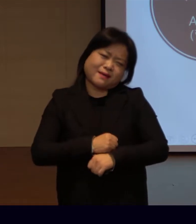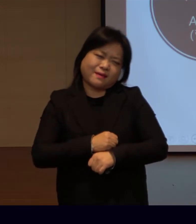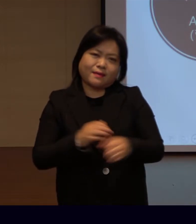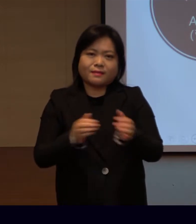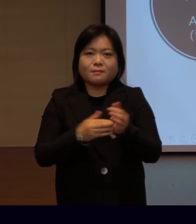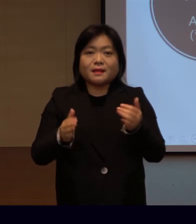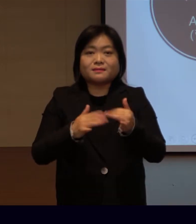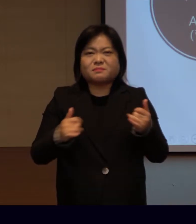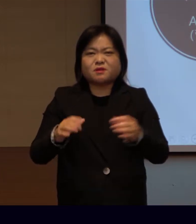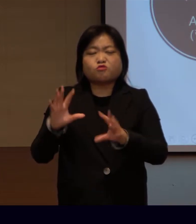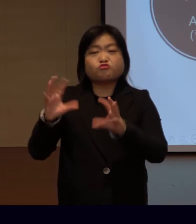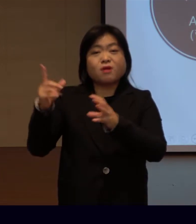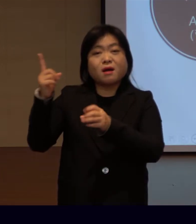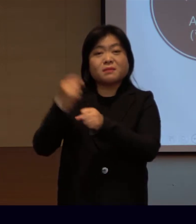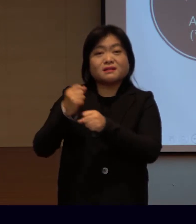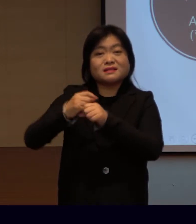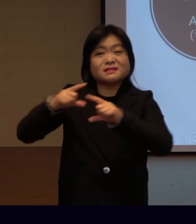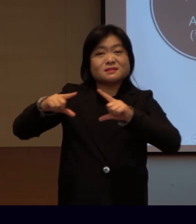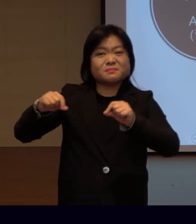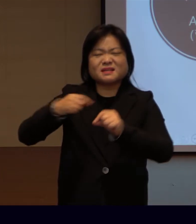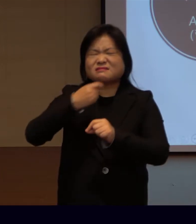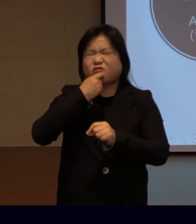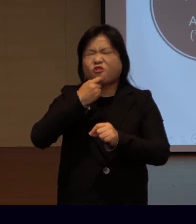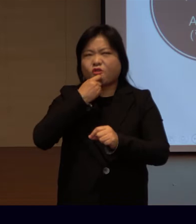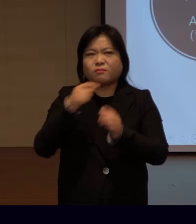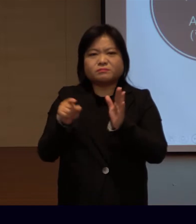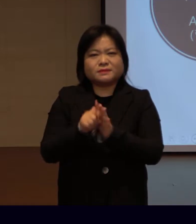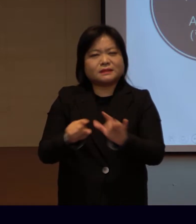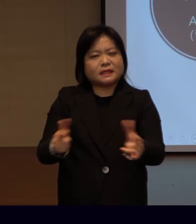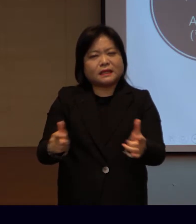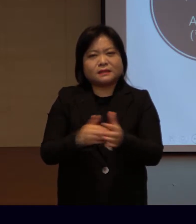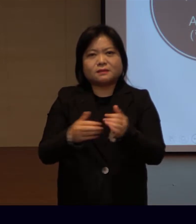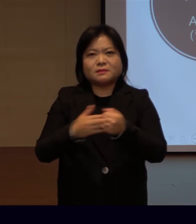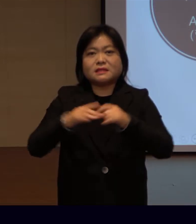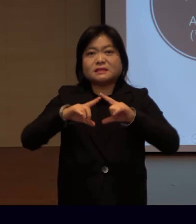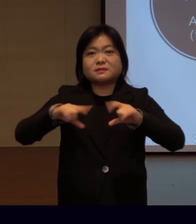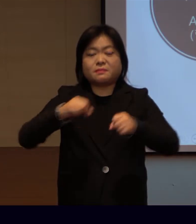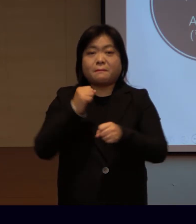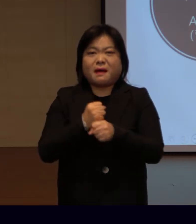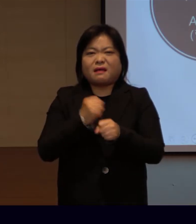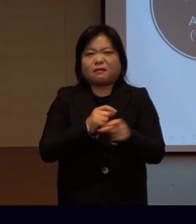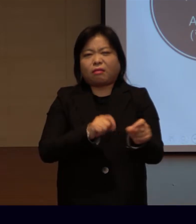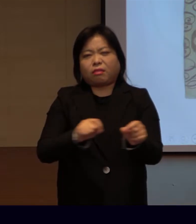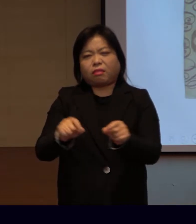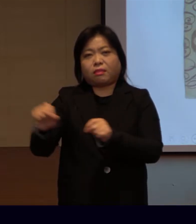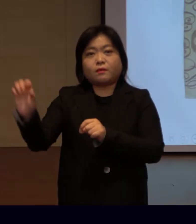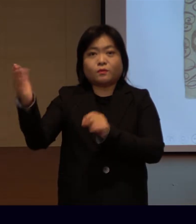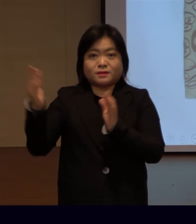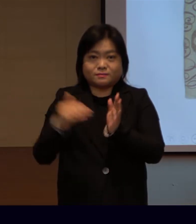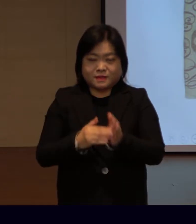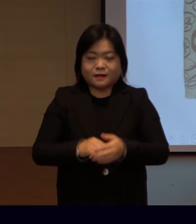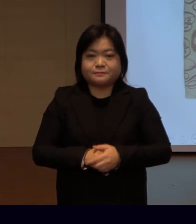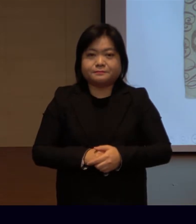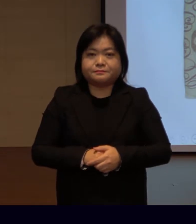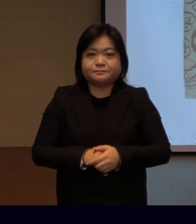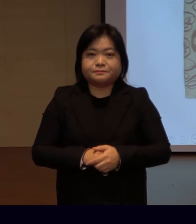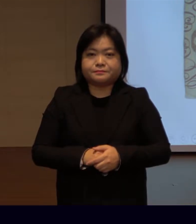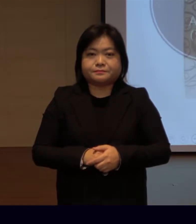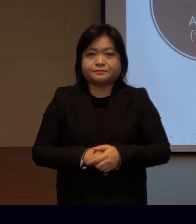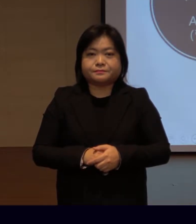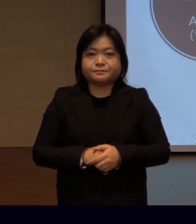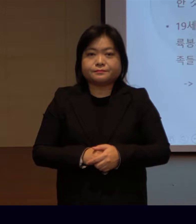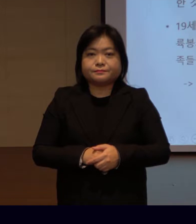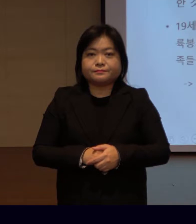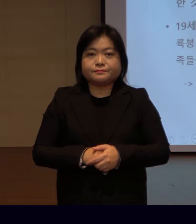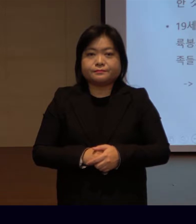발행하는 집회 싫어. 그런 불신 때문에 집회의 발행이 좀 늦어졌던 거죠, 상대적으로. 그래서 아까